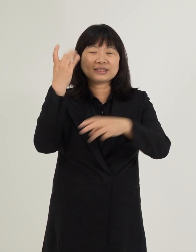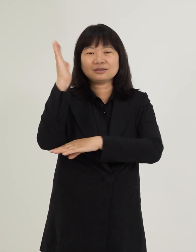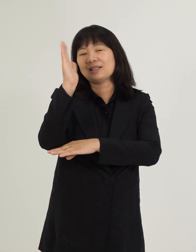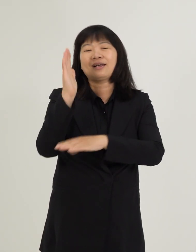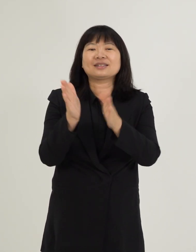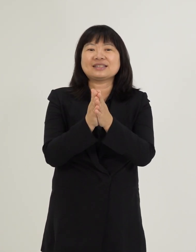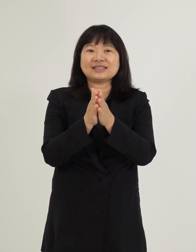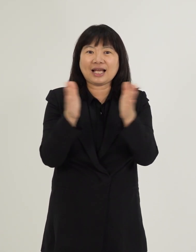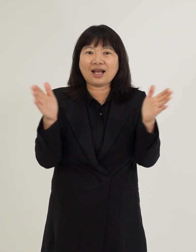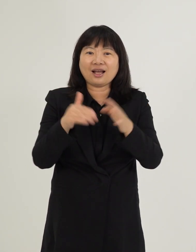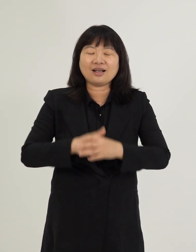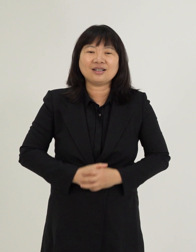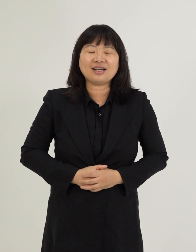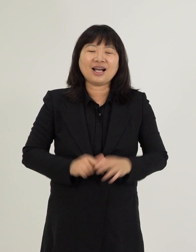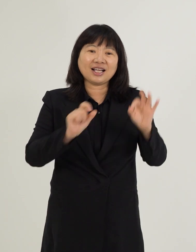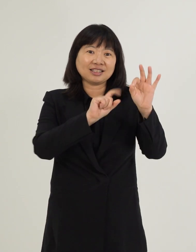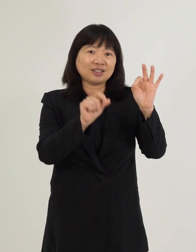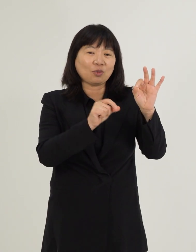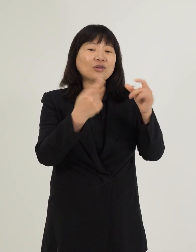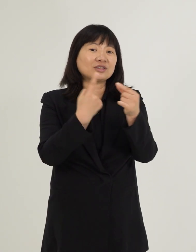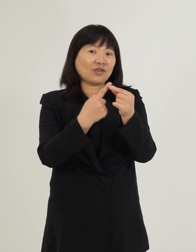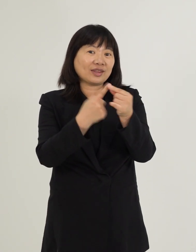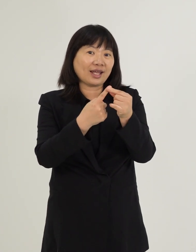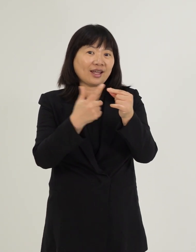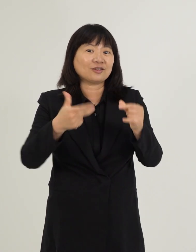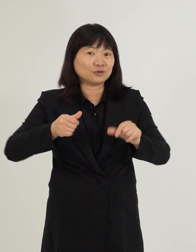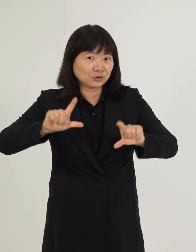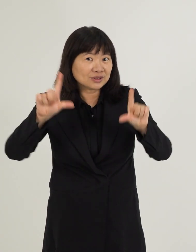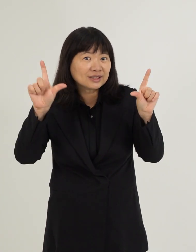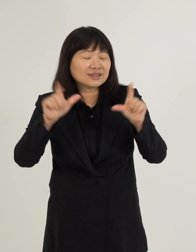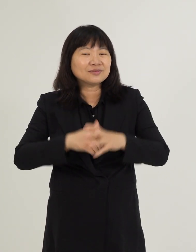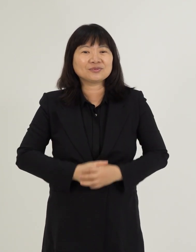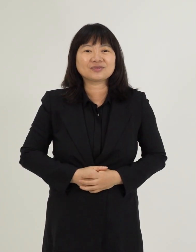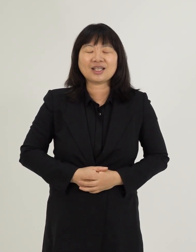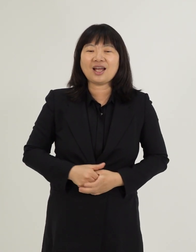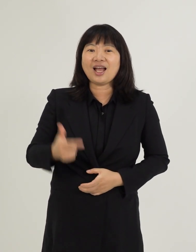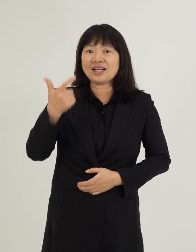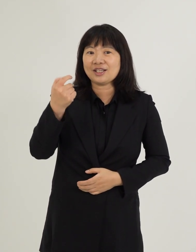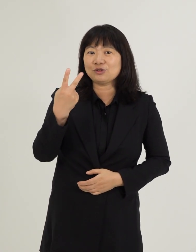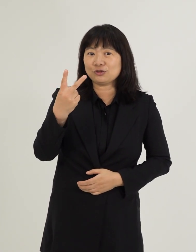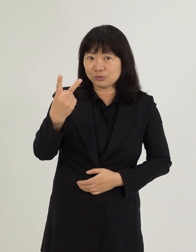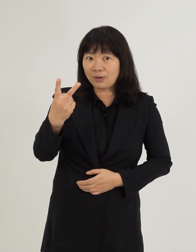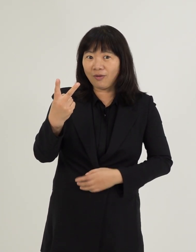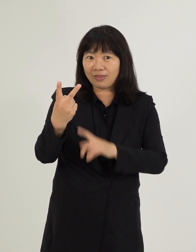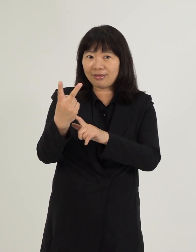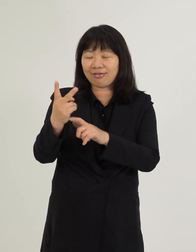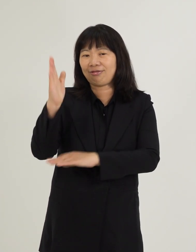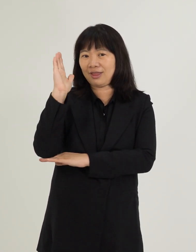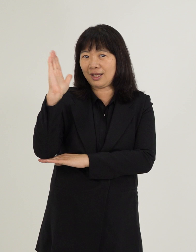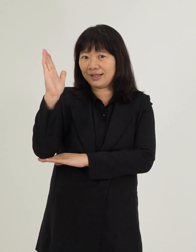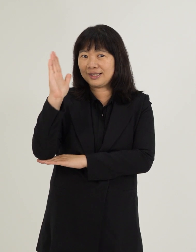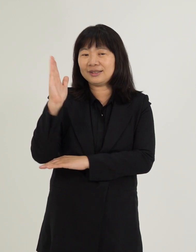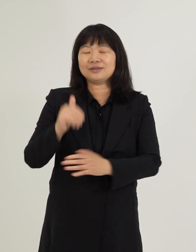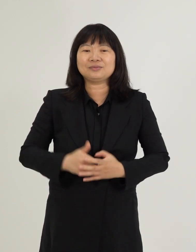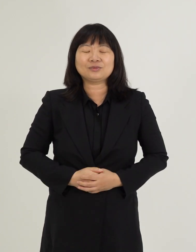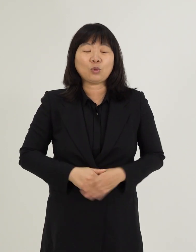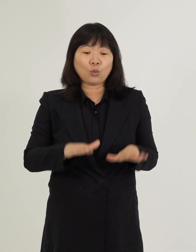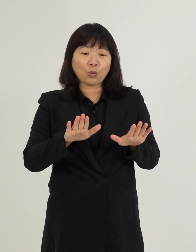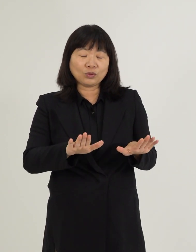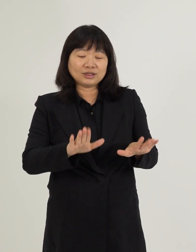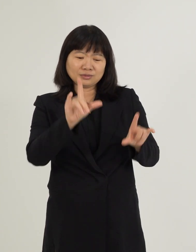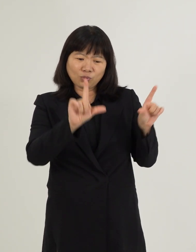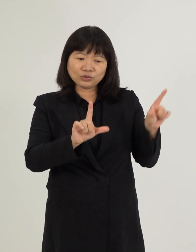62번째인데 특별히 오늘은 예수님께서 예루살렘으로 입성하시는 장면이죠.